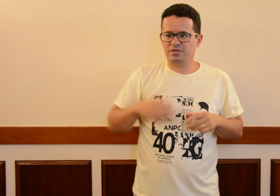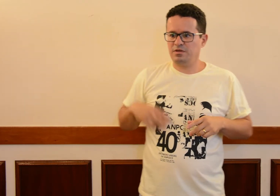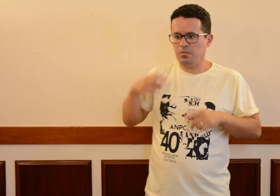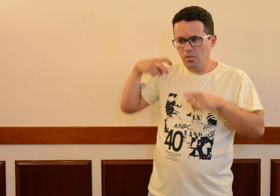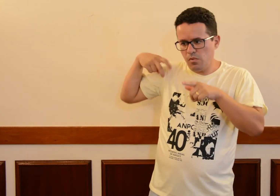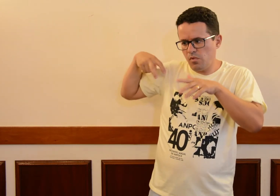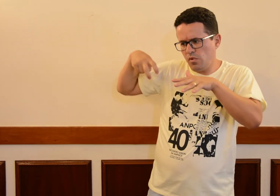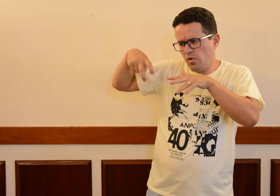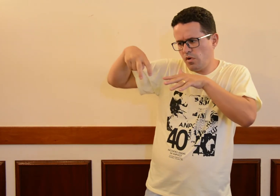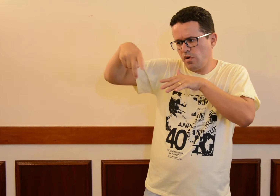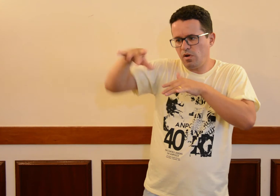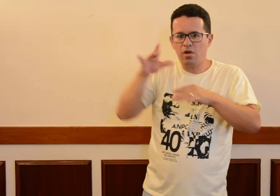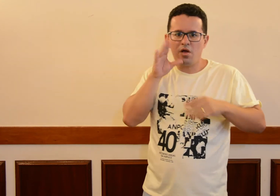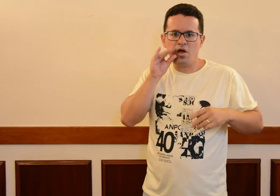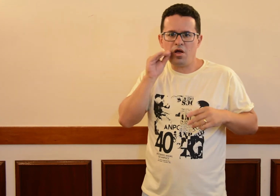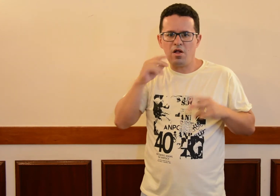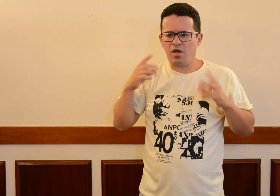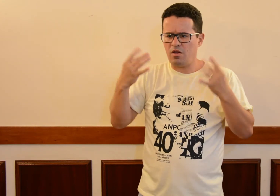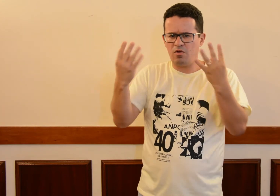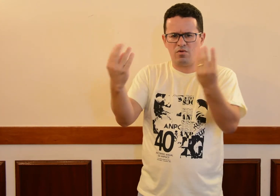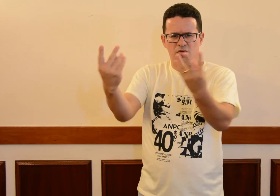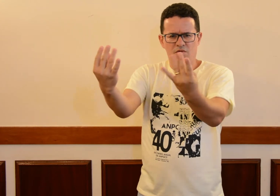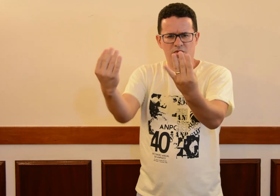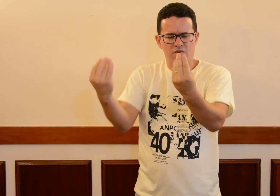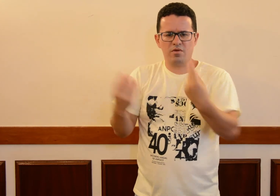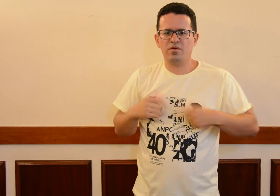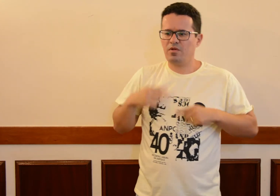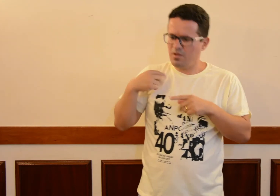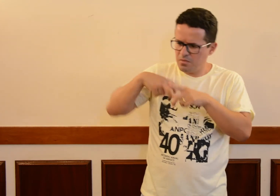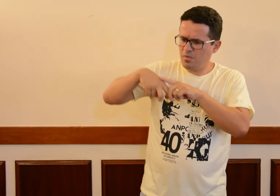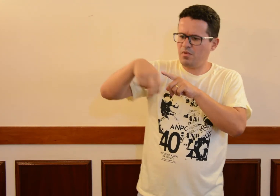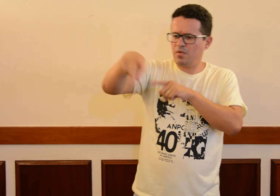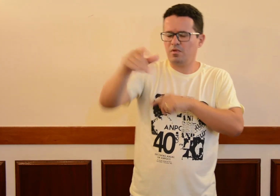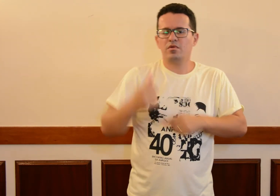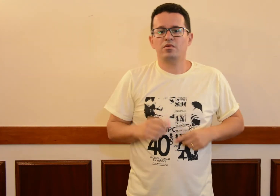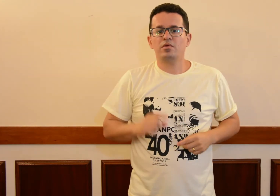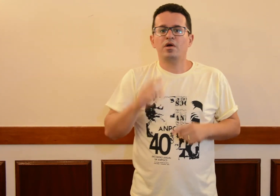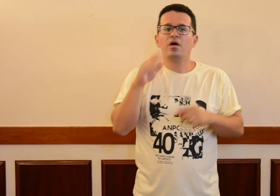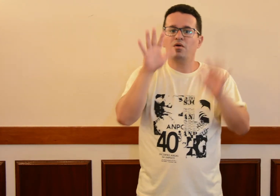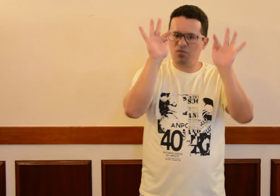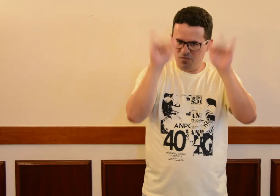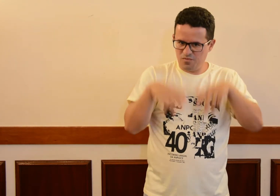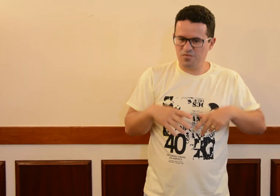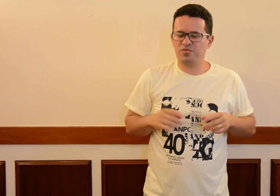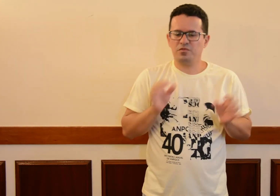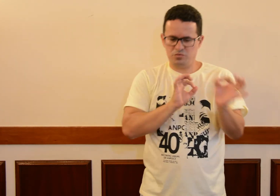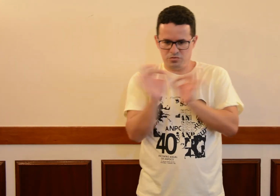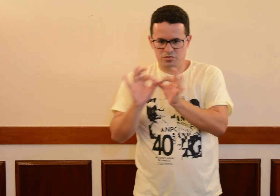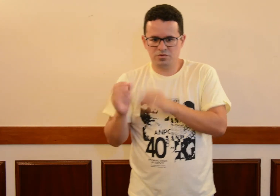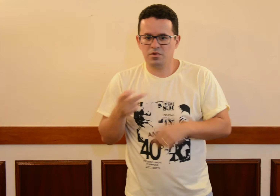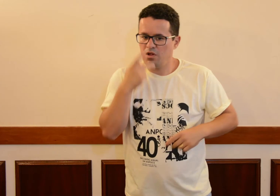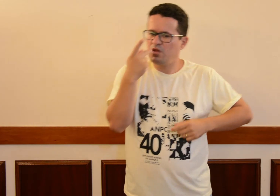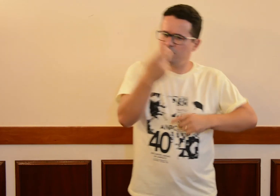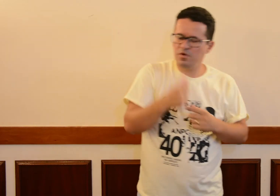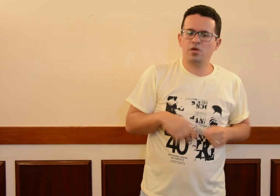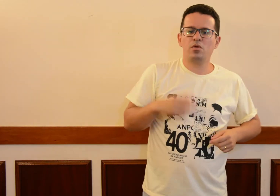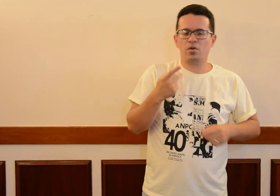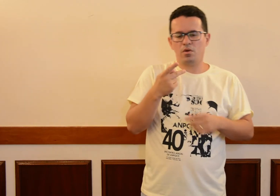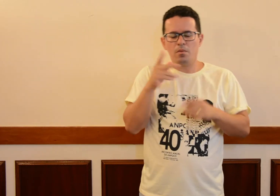banheiro. Ao fim de 1 ano no projeto, ele se questionou sobre sua dificuldade, sua própria maneira de falar da deficiência, categoria que